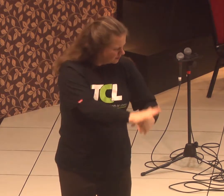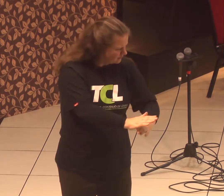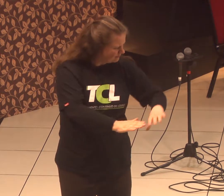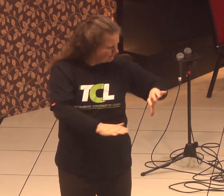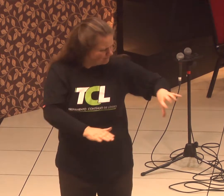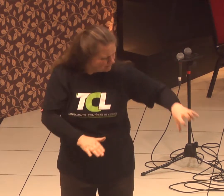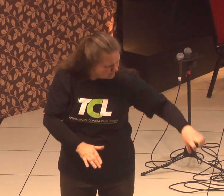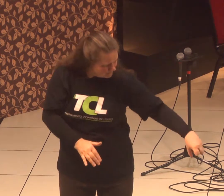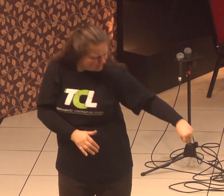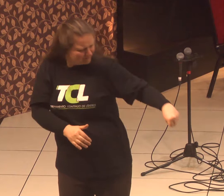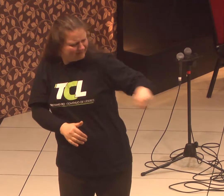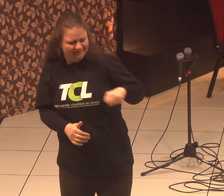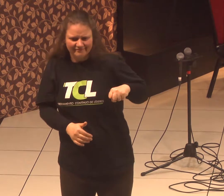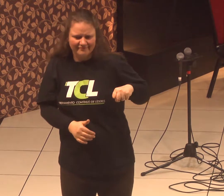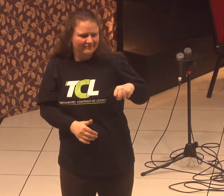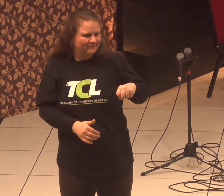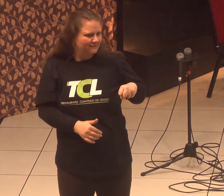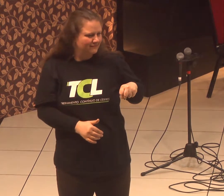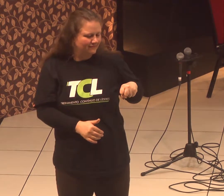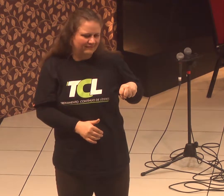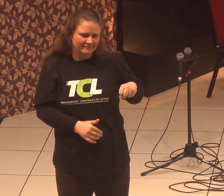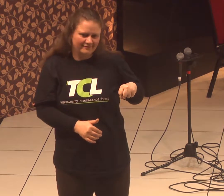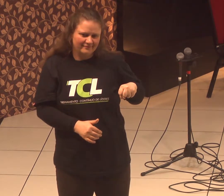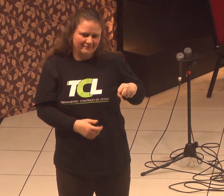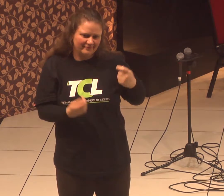uma ajuda. Vem cá.